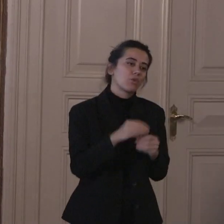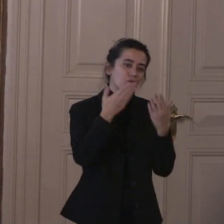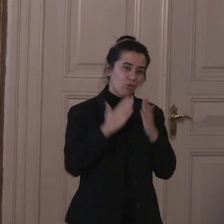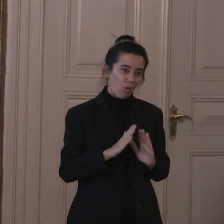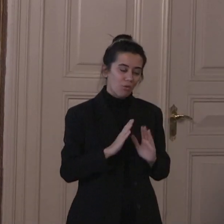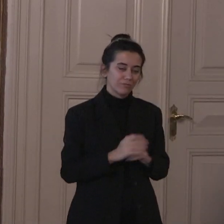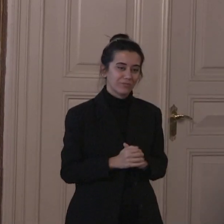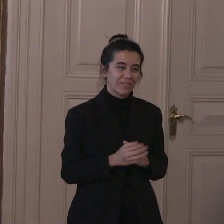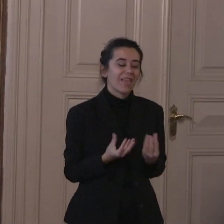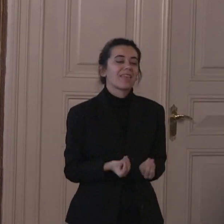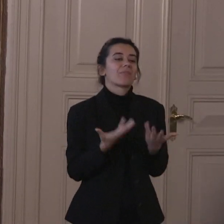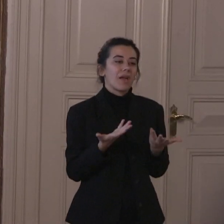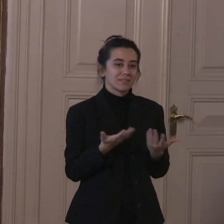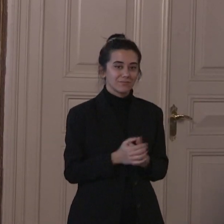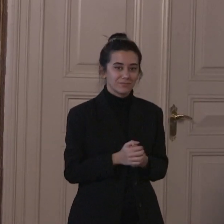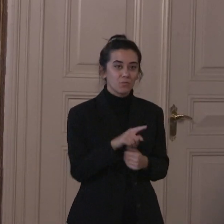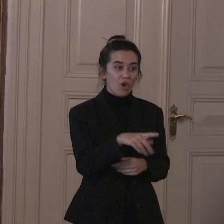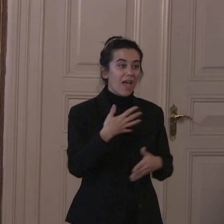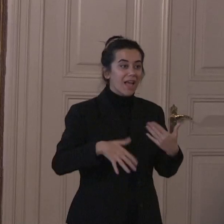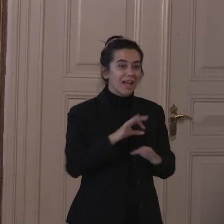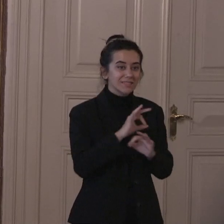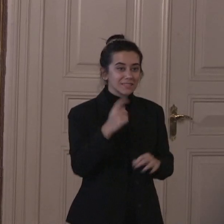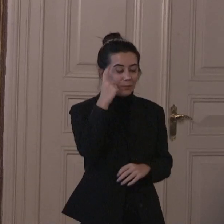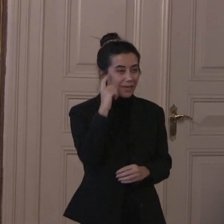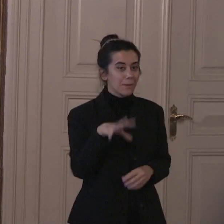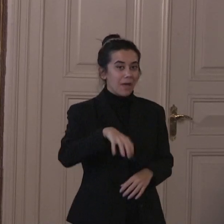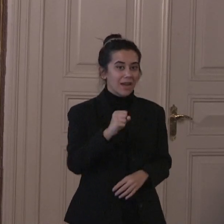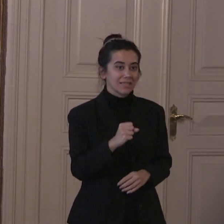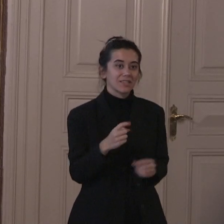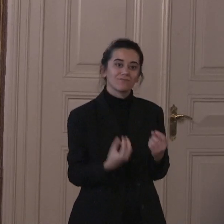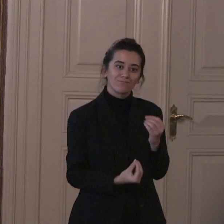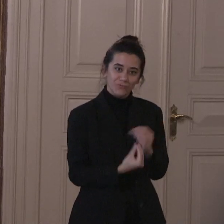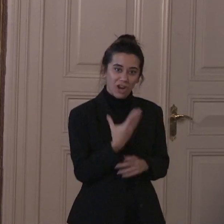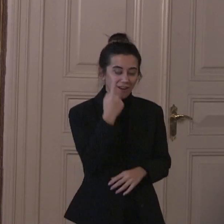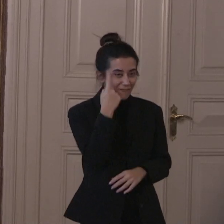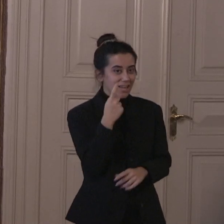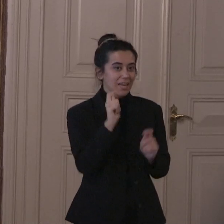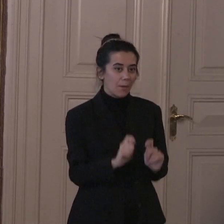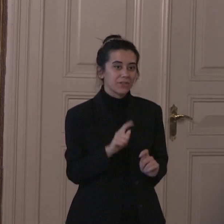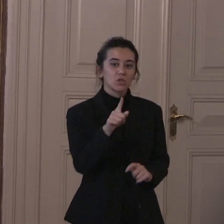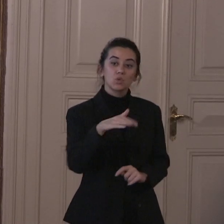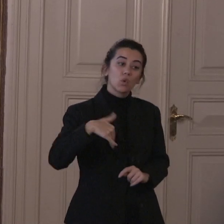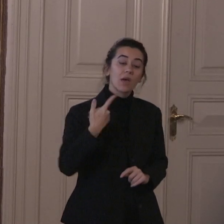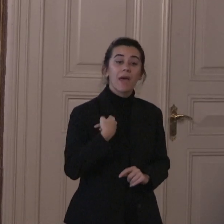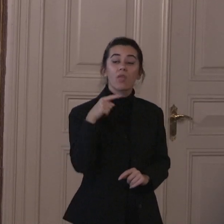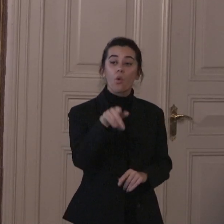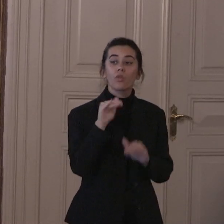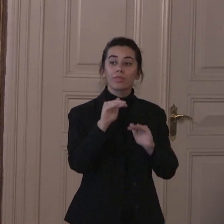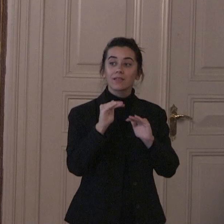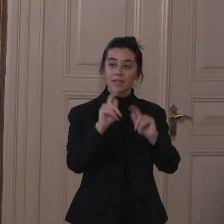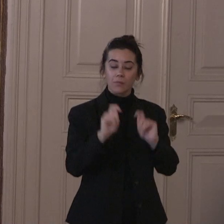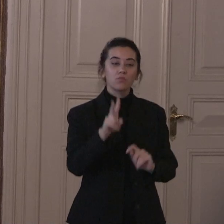anılarımızı. Engelsiz Bilgi Merkezi'ni kurduk beraber hocayla ve sonrasında ben orada destek vermeye başladım. Son 3-4 yılda